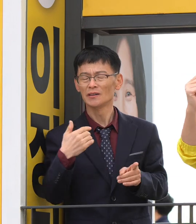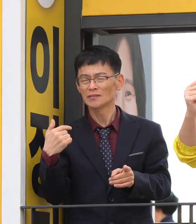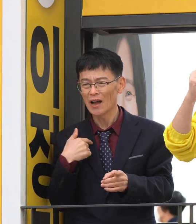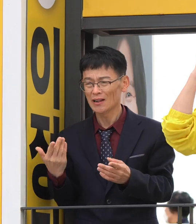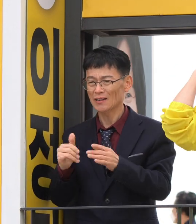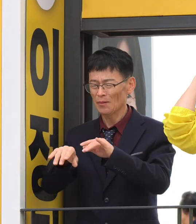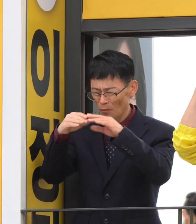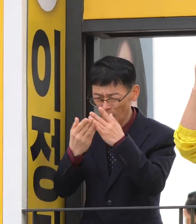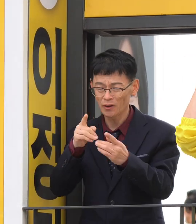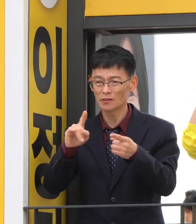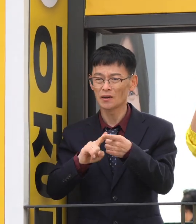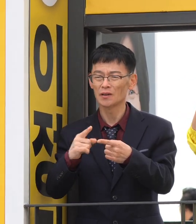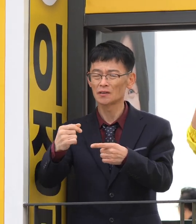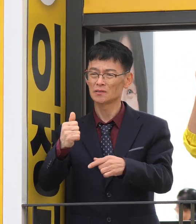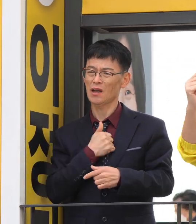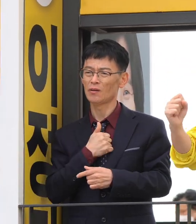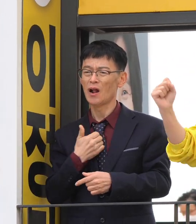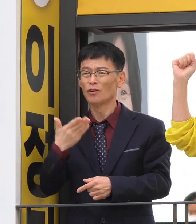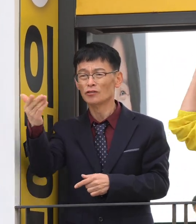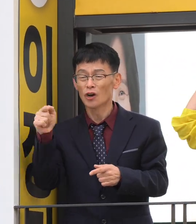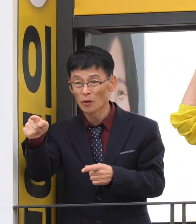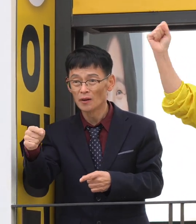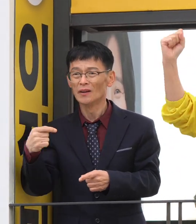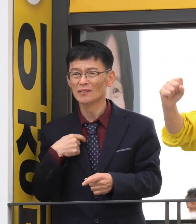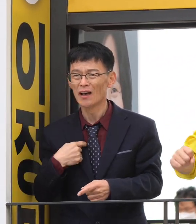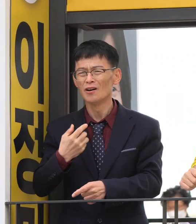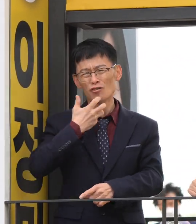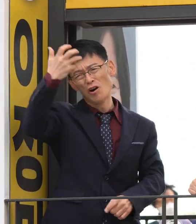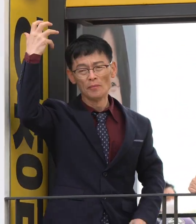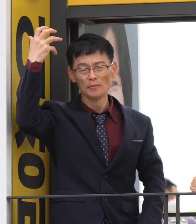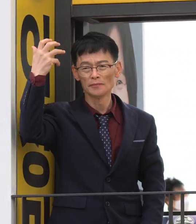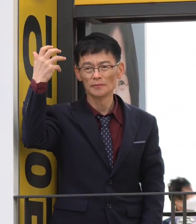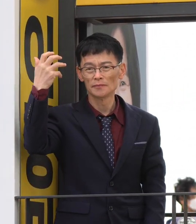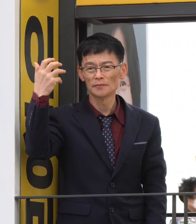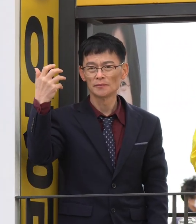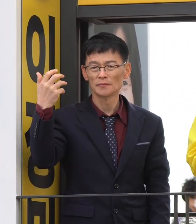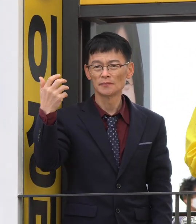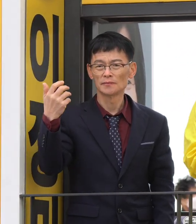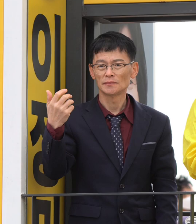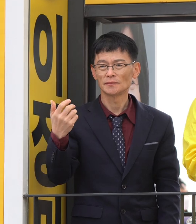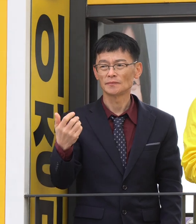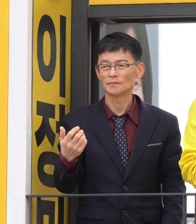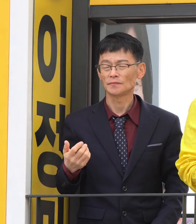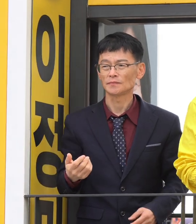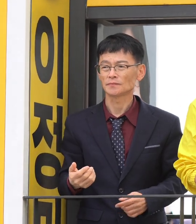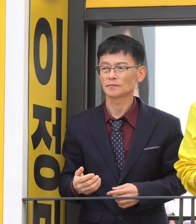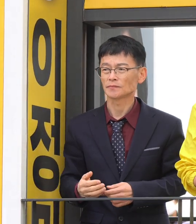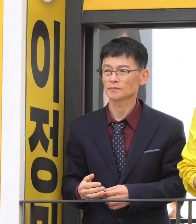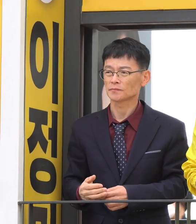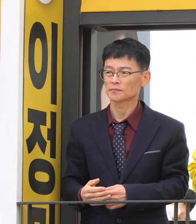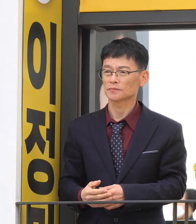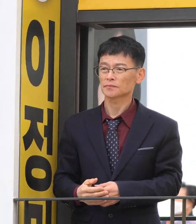우리 주민들에게 그 자부심을 드리는 것이 저의 꿈입니다, 여러분.